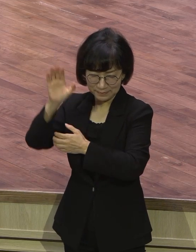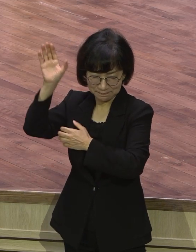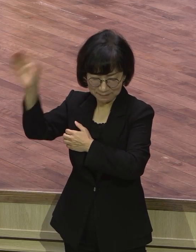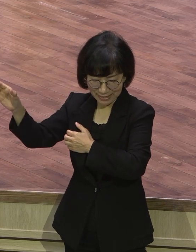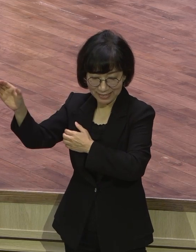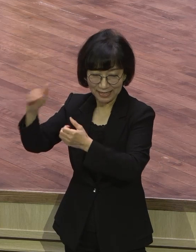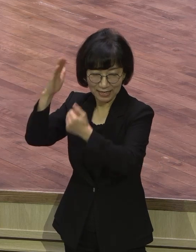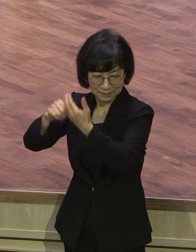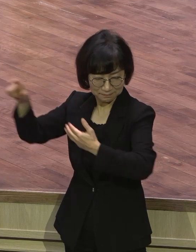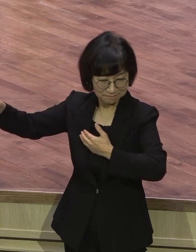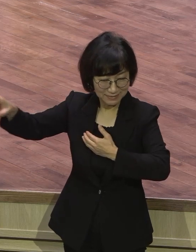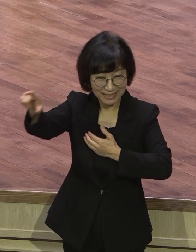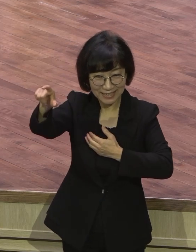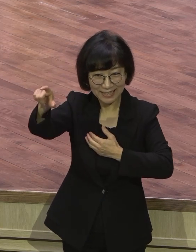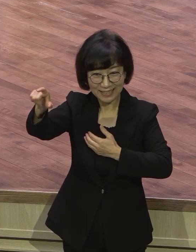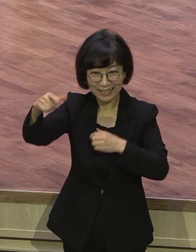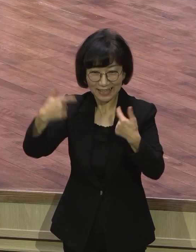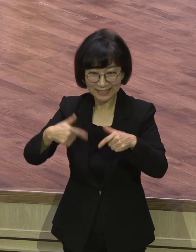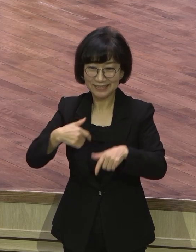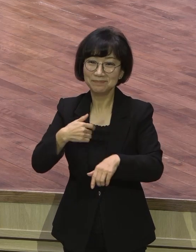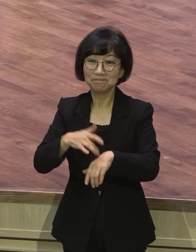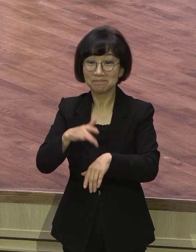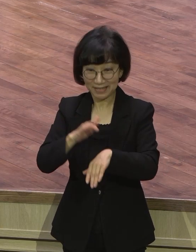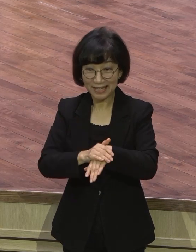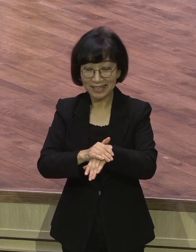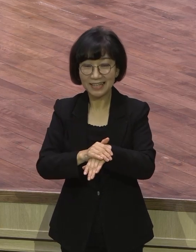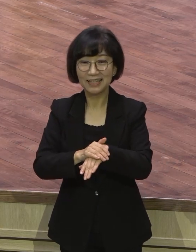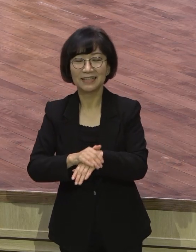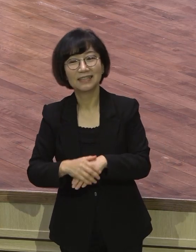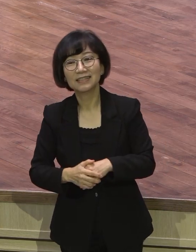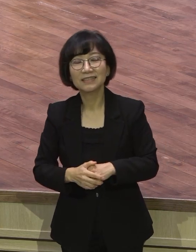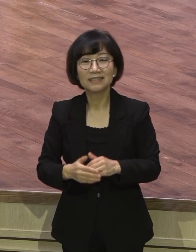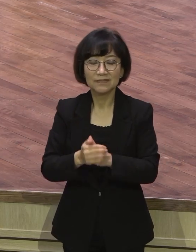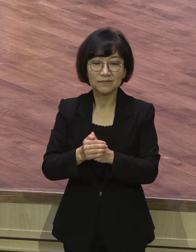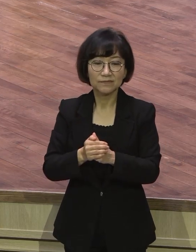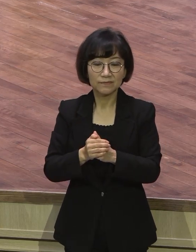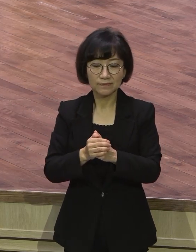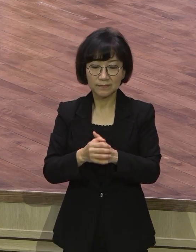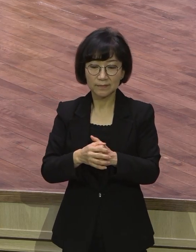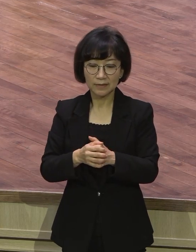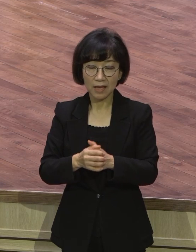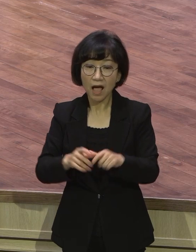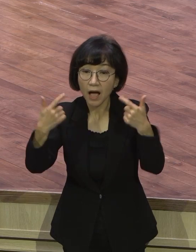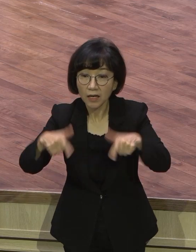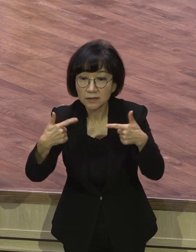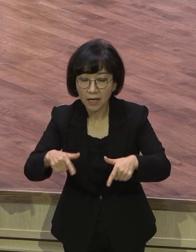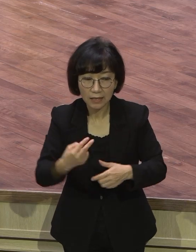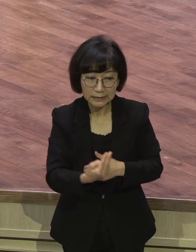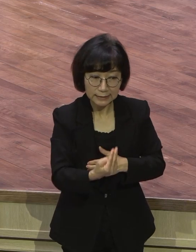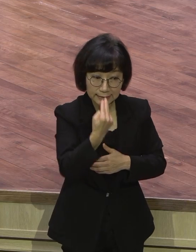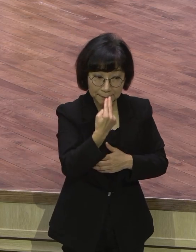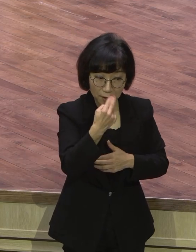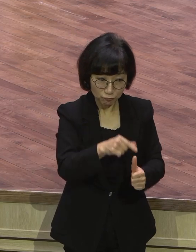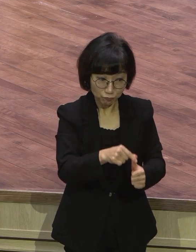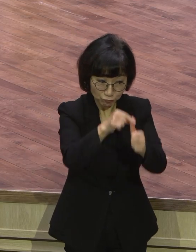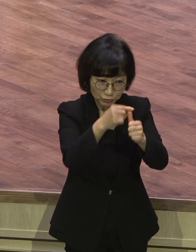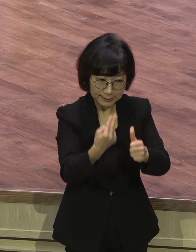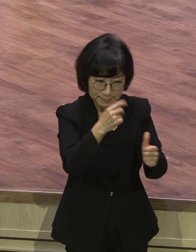그래서 어떤 상황 속에서도 생명을 살리고